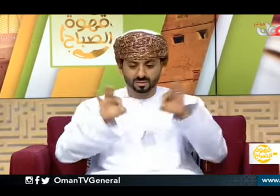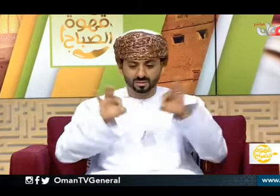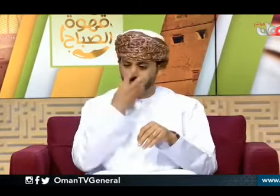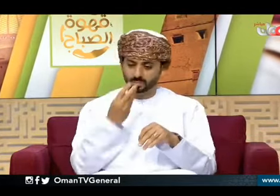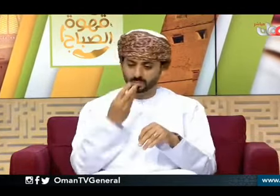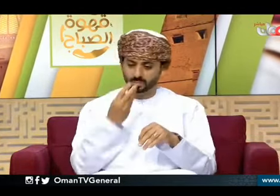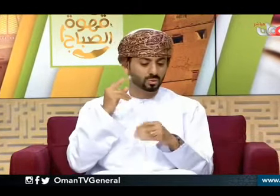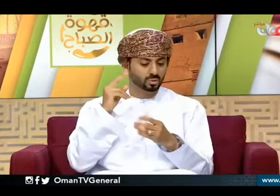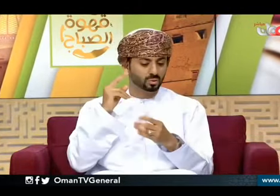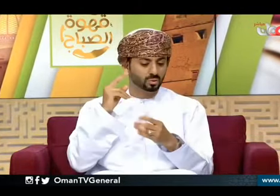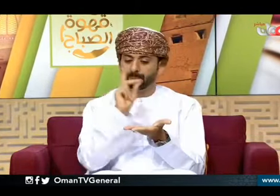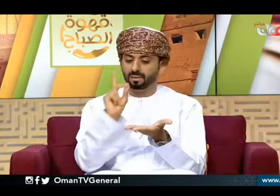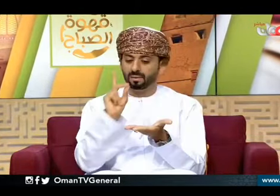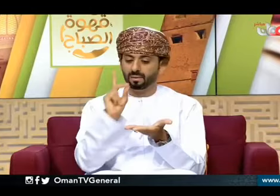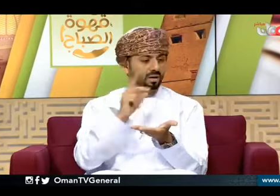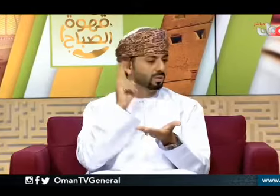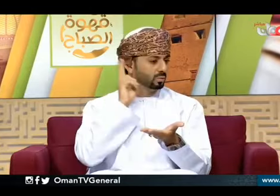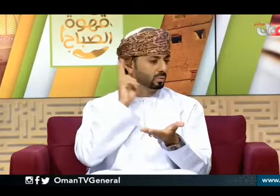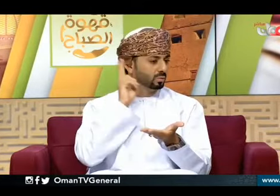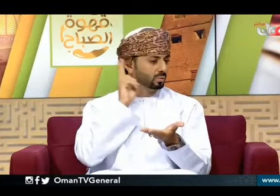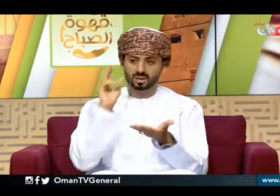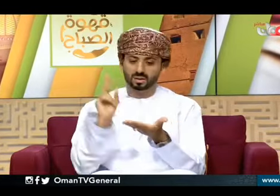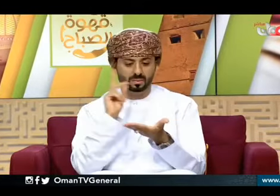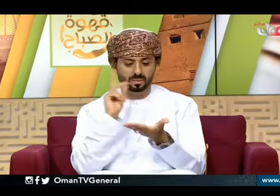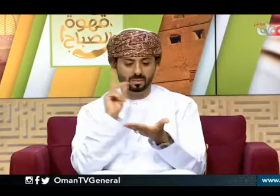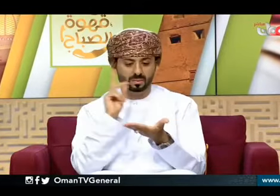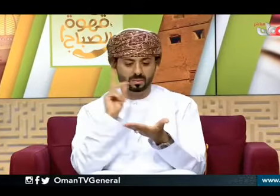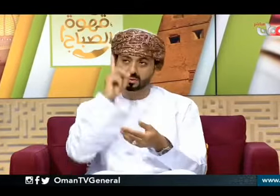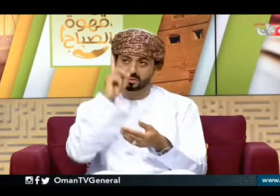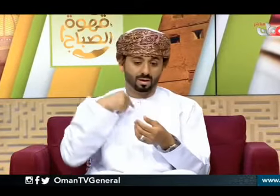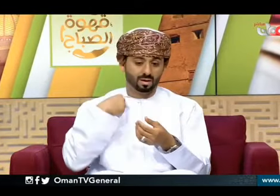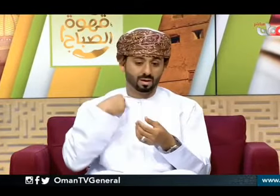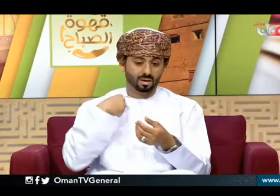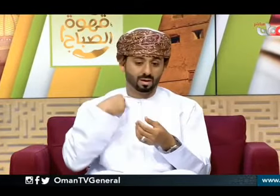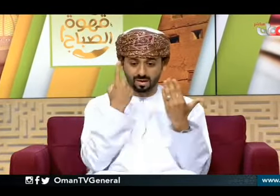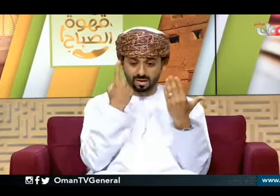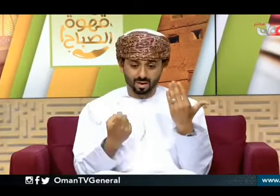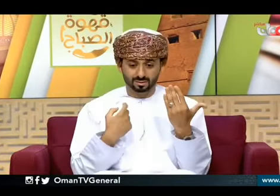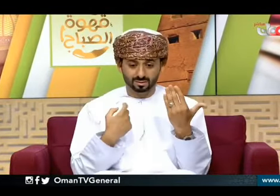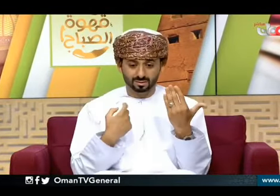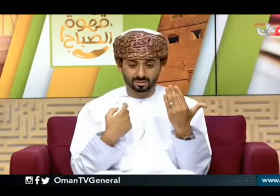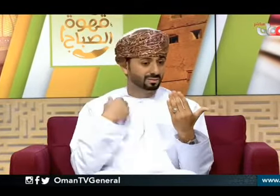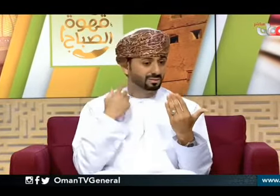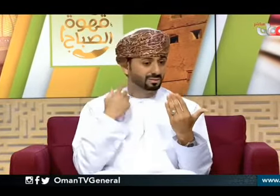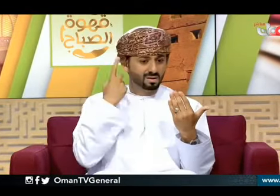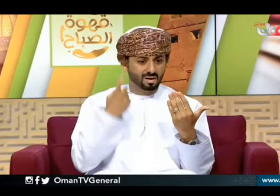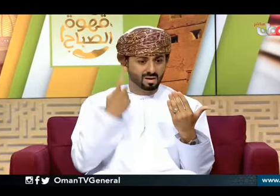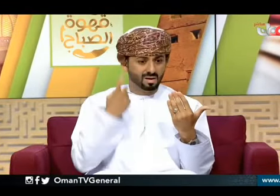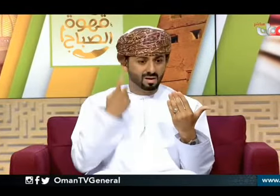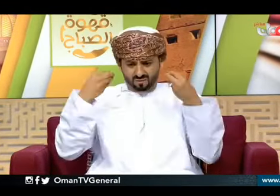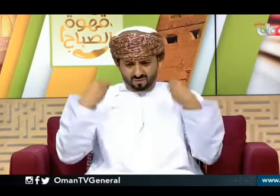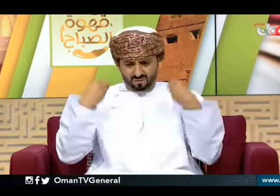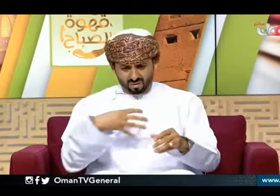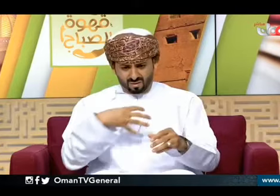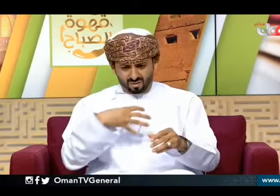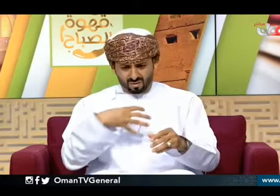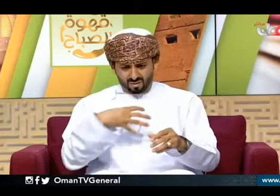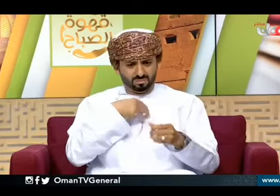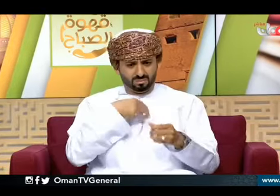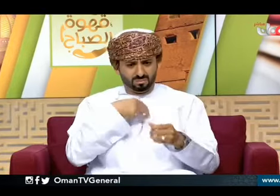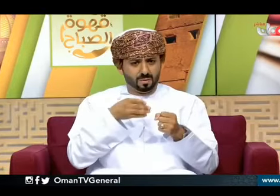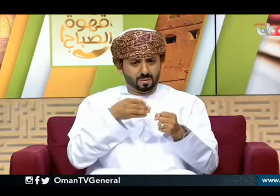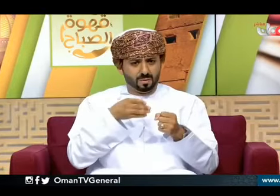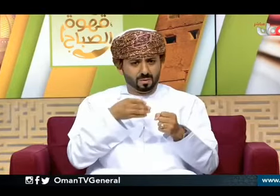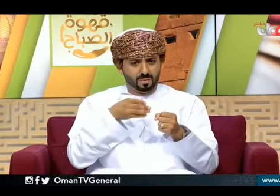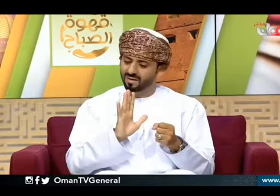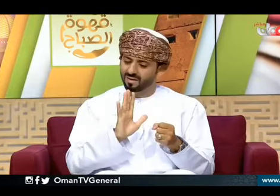الاجراءات، والحمد لله سبحان الله هذا شيء جميل بانه ان احنا كاشخاص صم قادرين على التعامل مع كل الامور